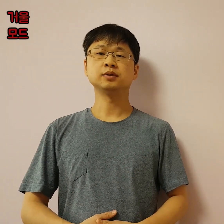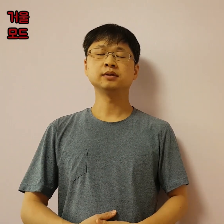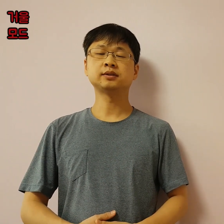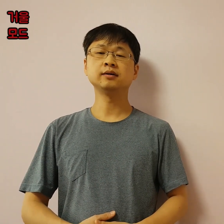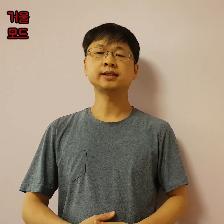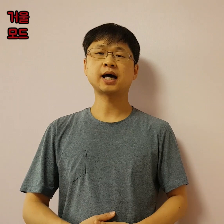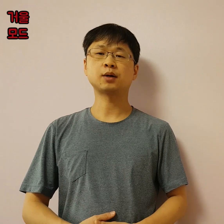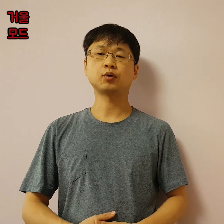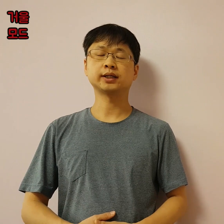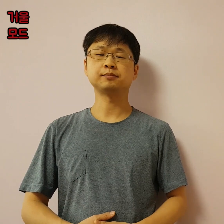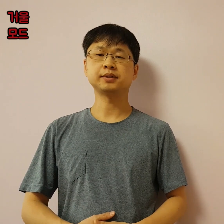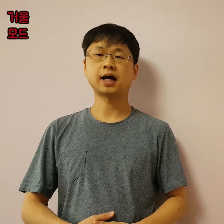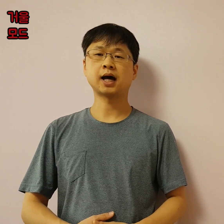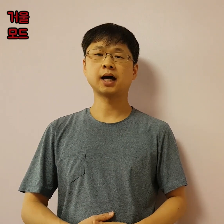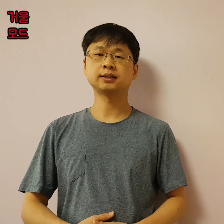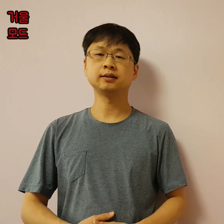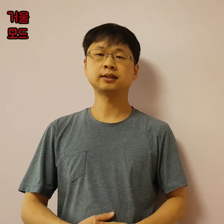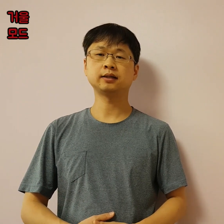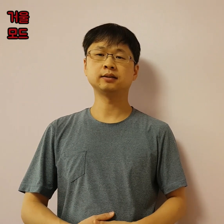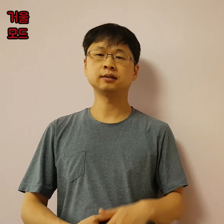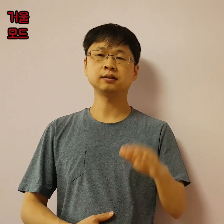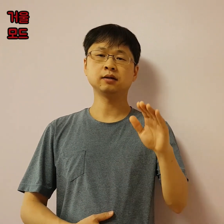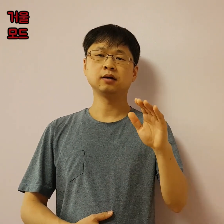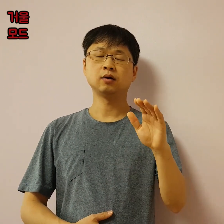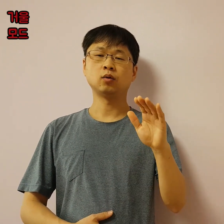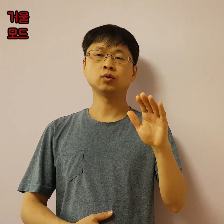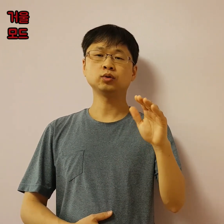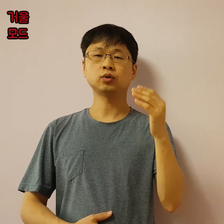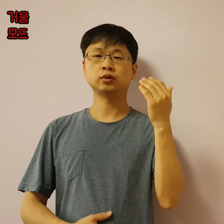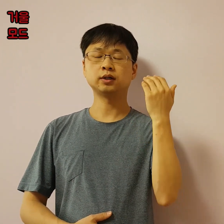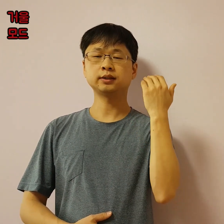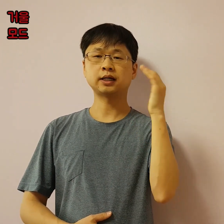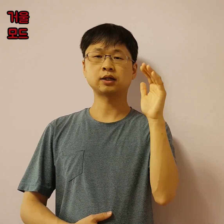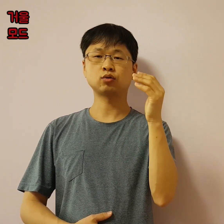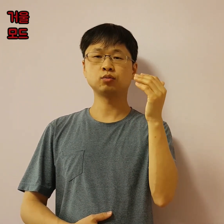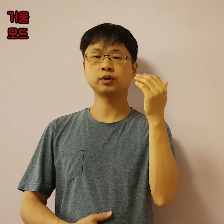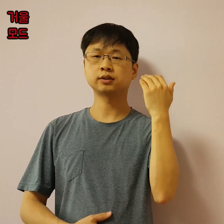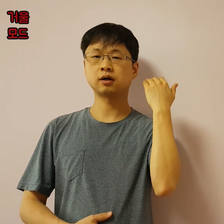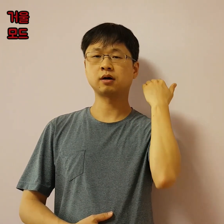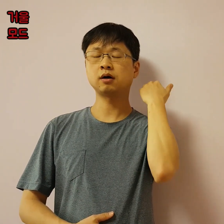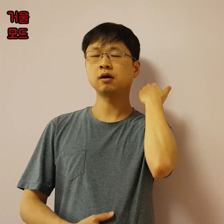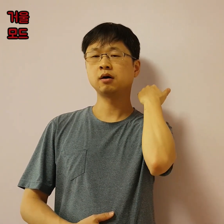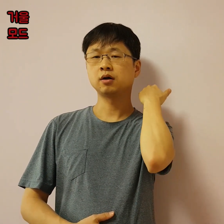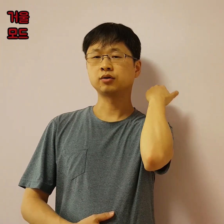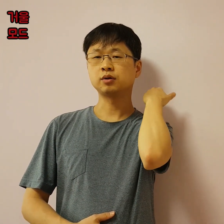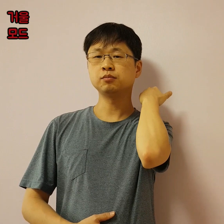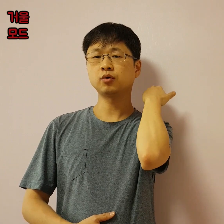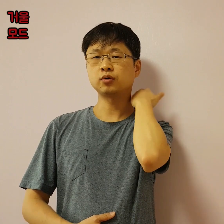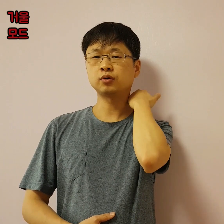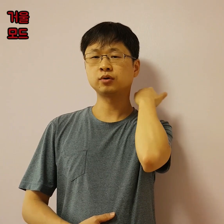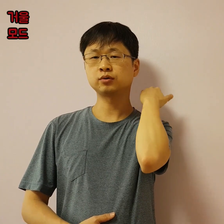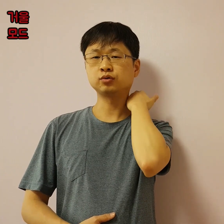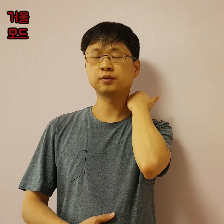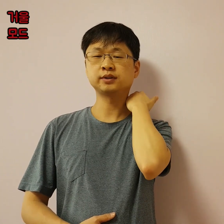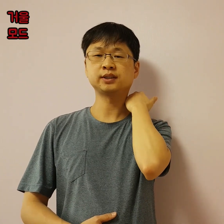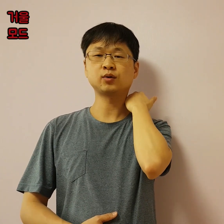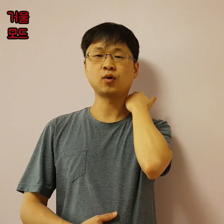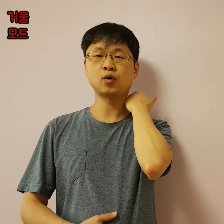다음은 전세 알아보겠습니다. 전세는 오른손을 살짝 구부려서 뒷목을 2번